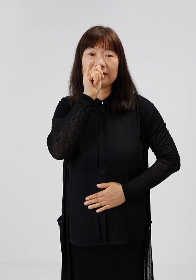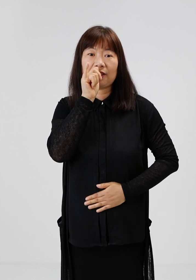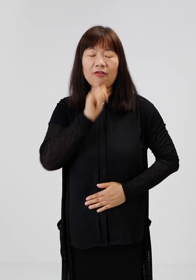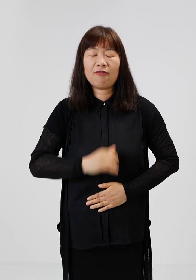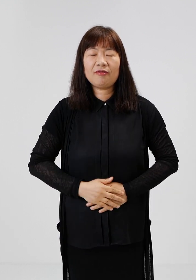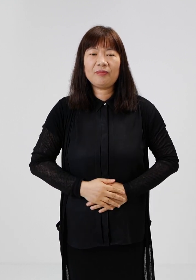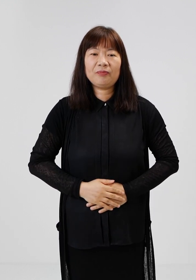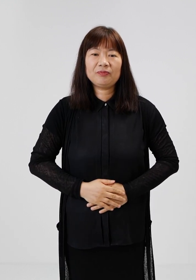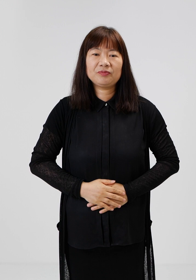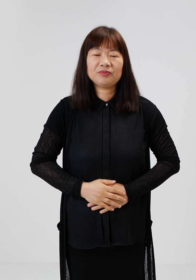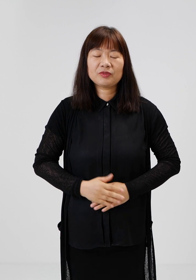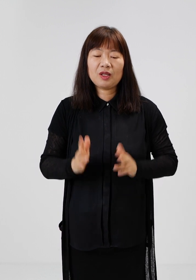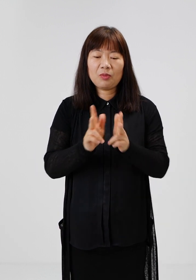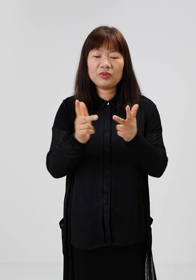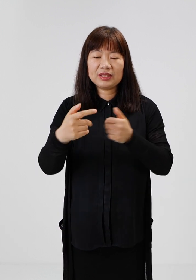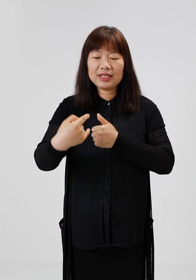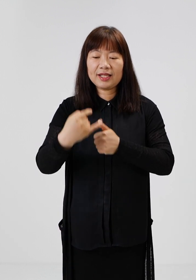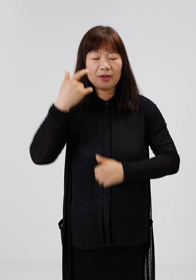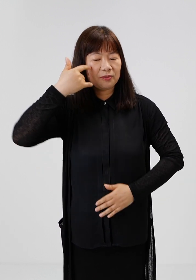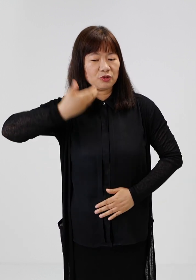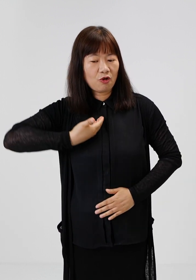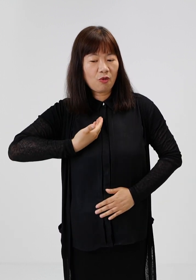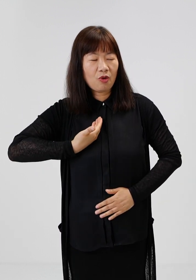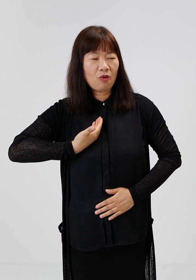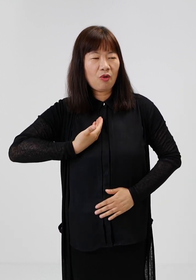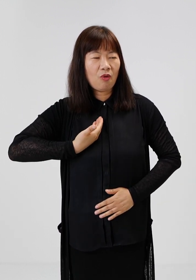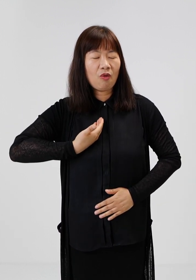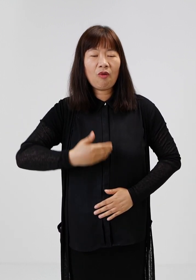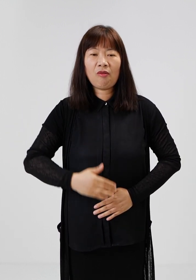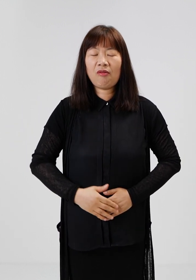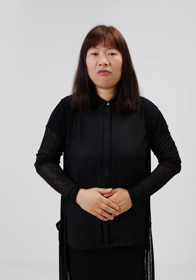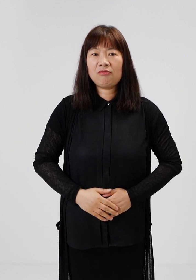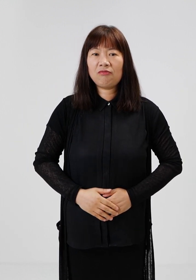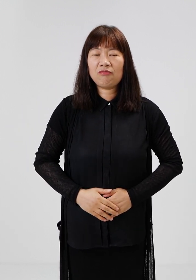이렇게 본인에게 물은 거죠. 아니,